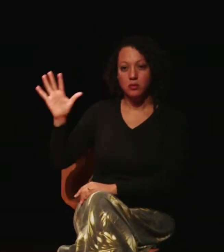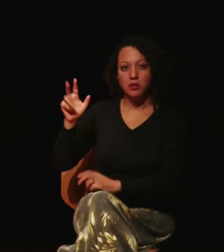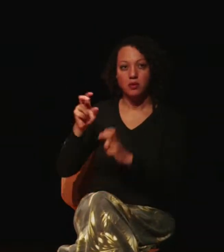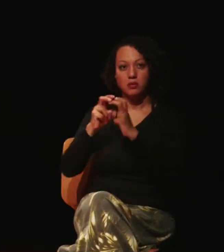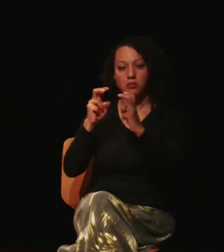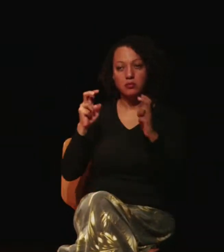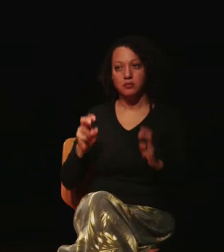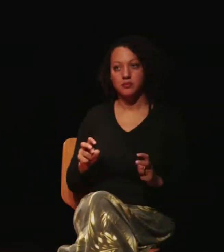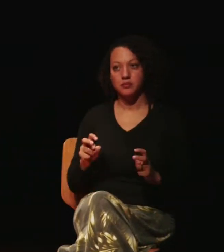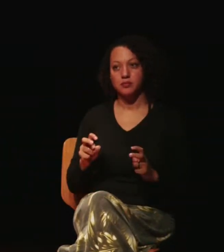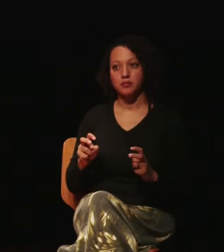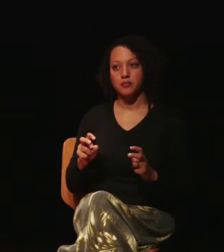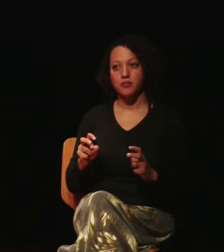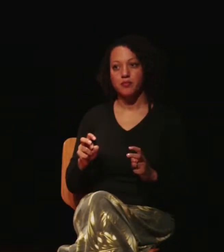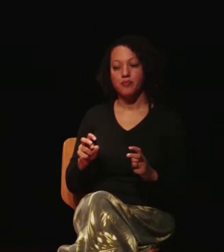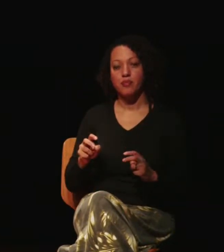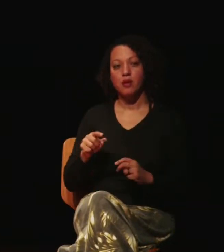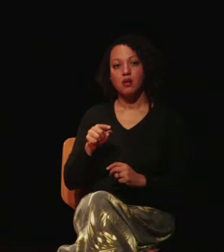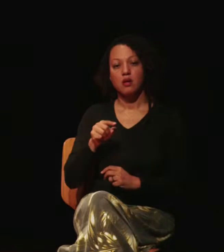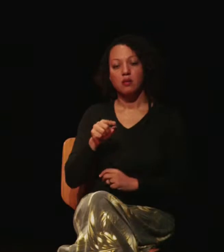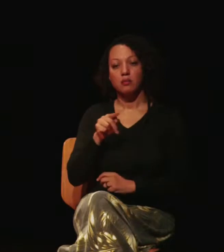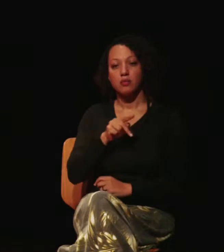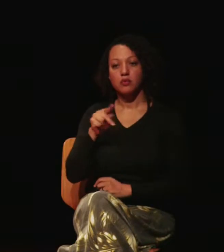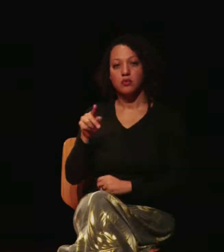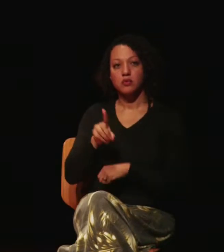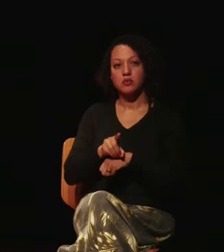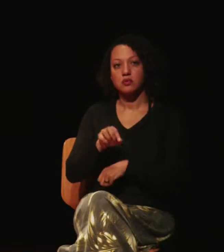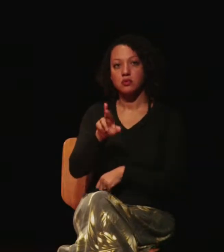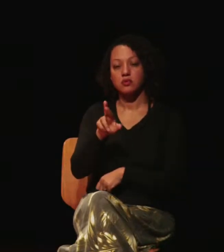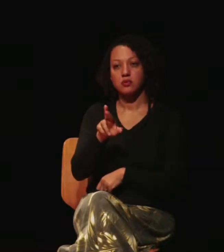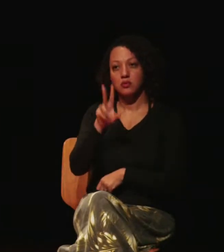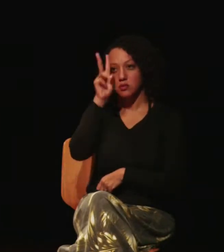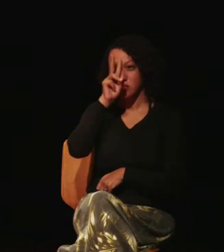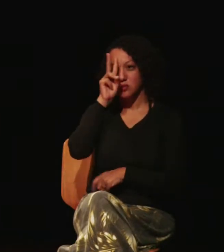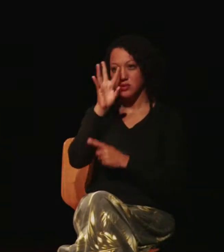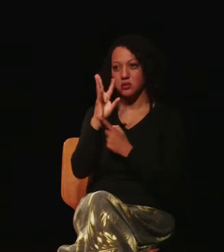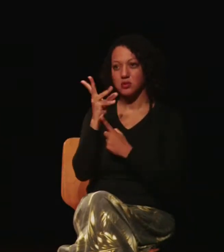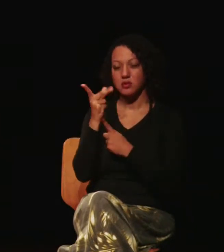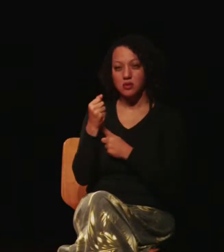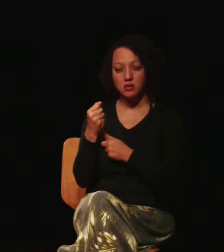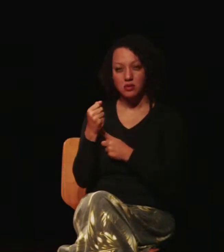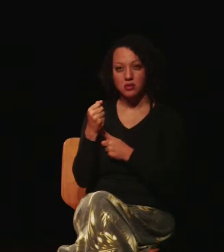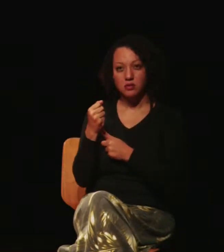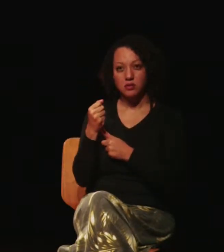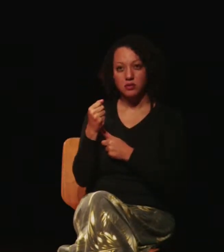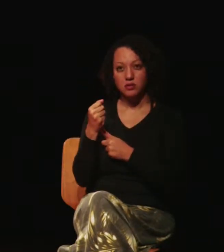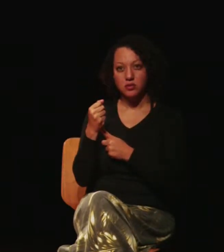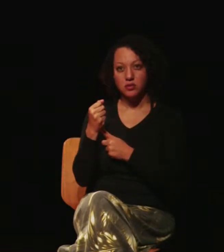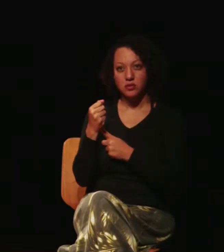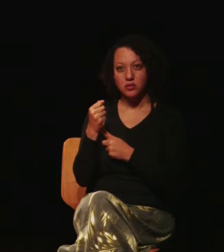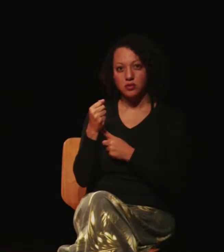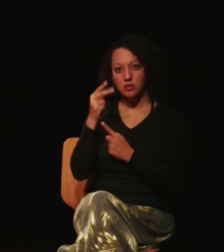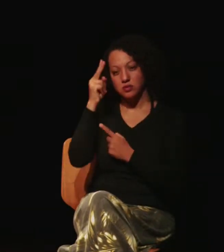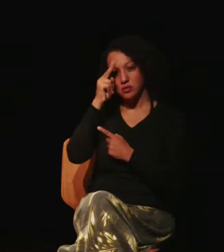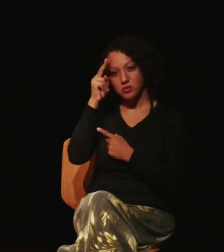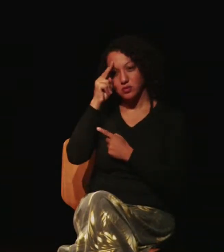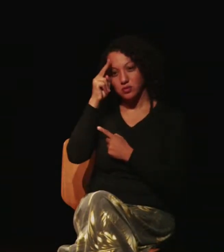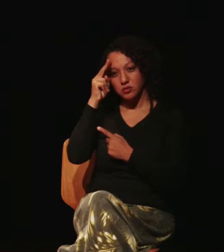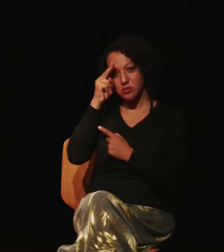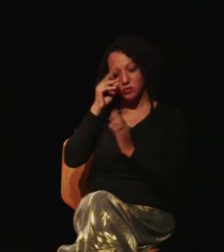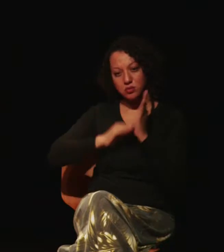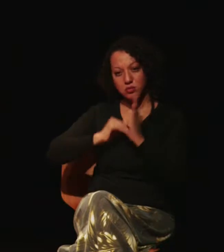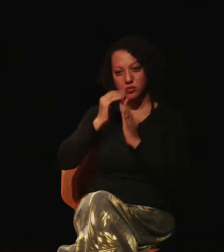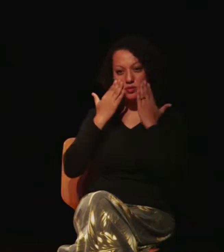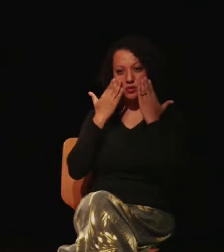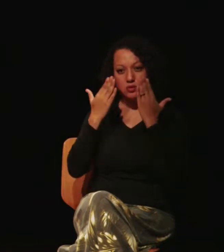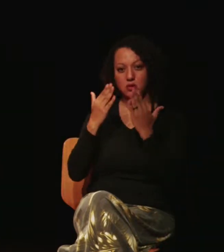MASP. E ele é professor doutor de História da Arte do Departamento de História da Arquitetura e Estética do